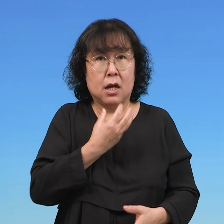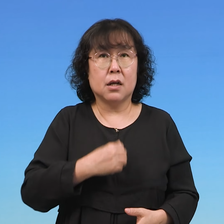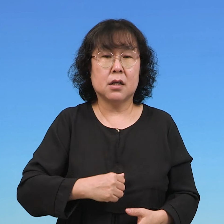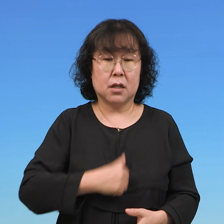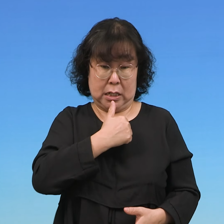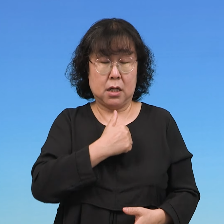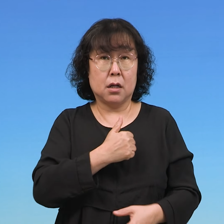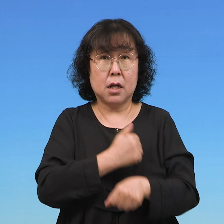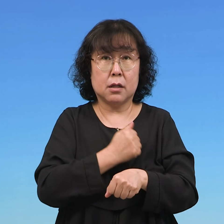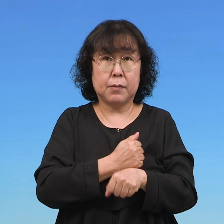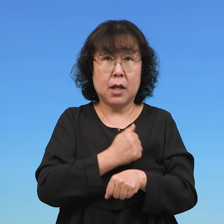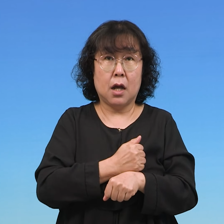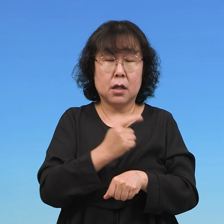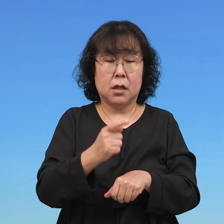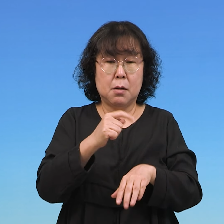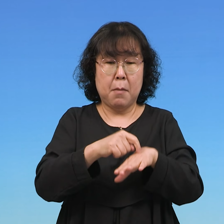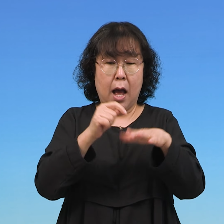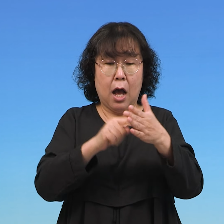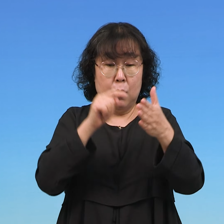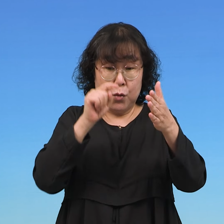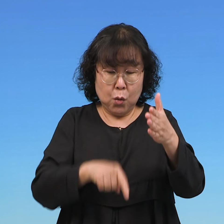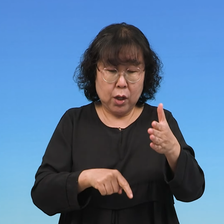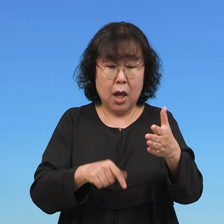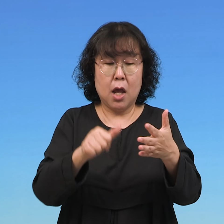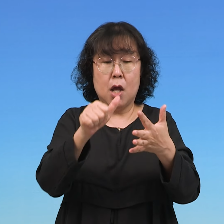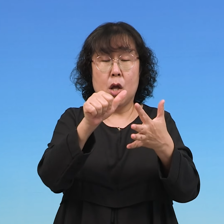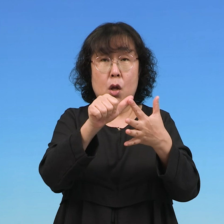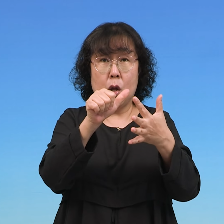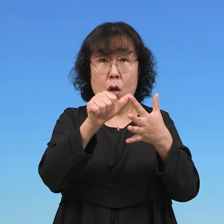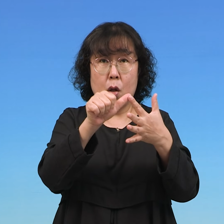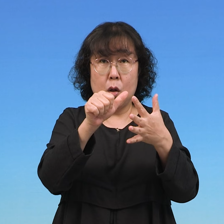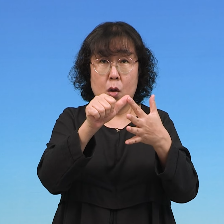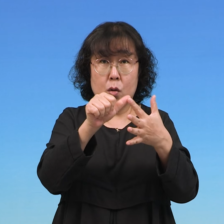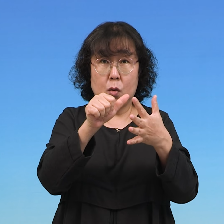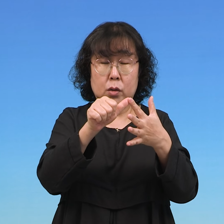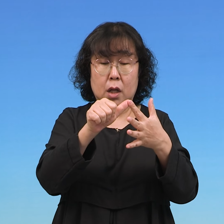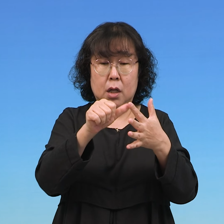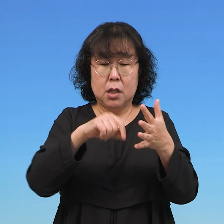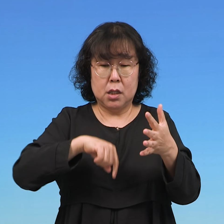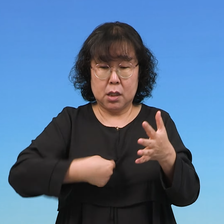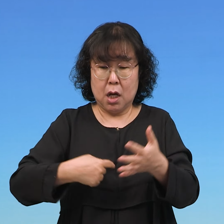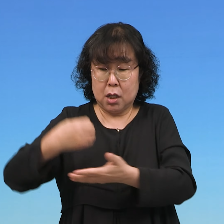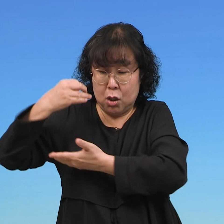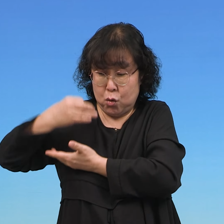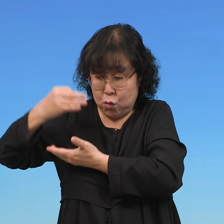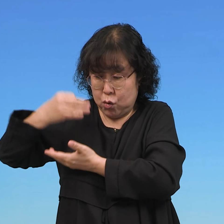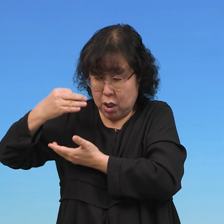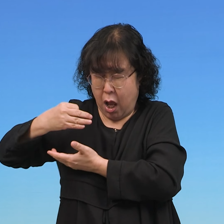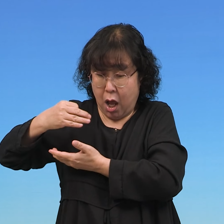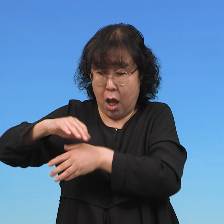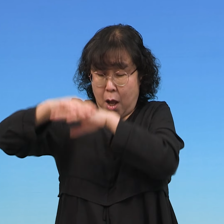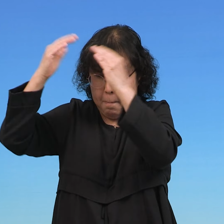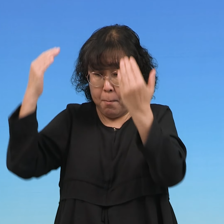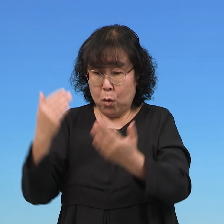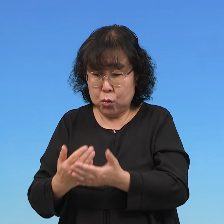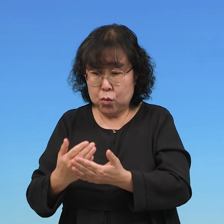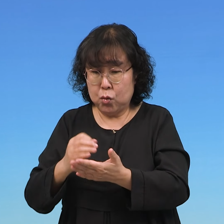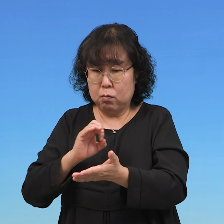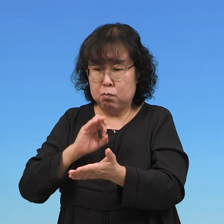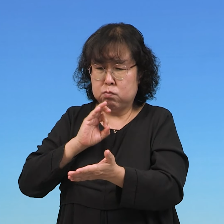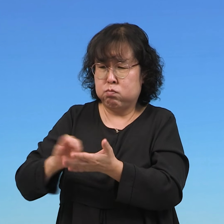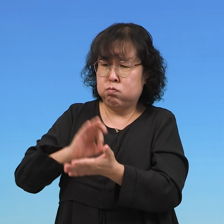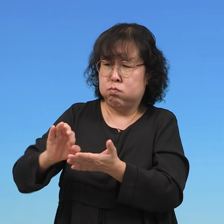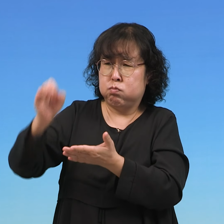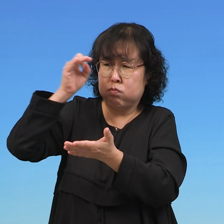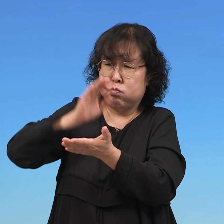심리 속에 뭐가 같이 있느냐? 동생은 지 목 다 갖고 다 쓴 거예요. 아버지 재산이 다 내 거라는